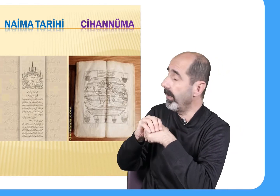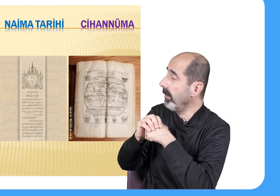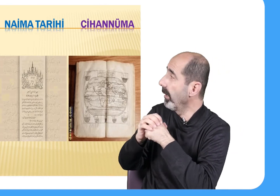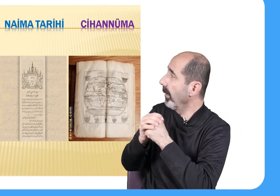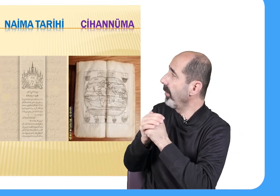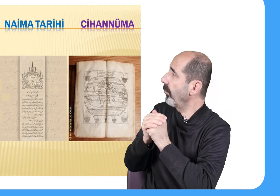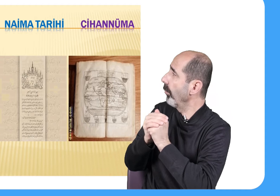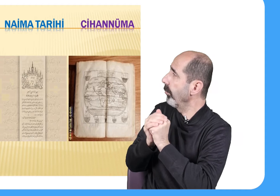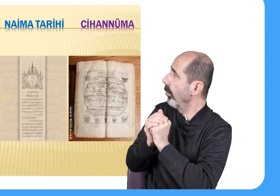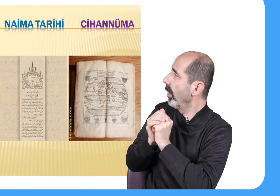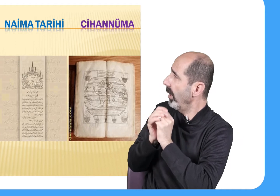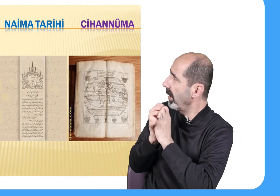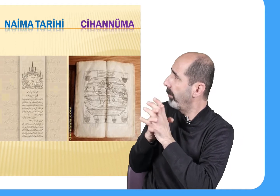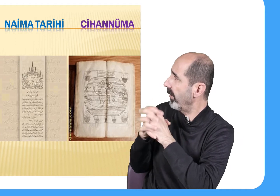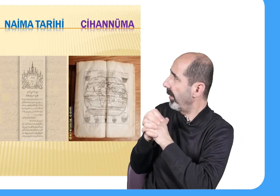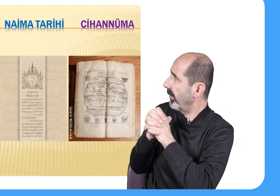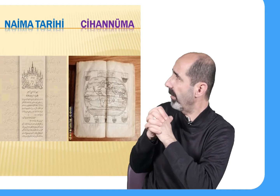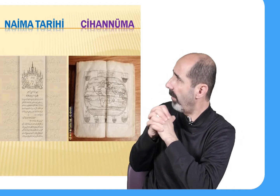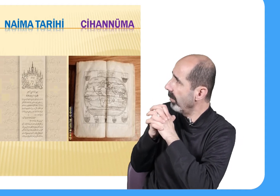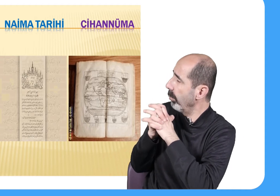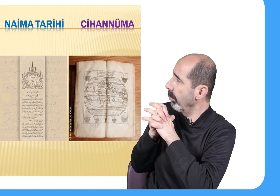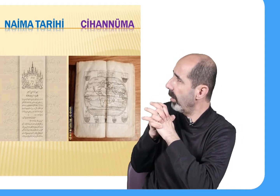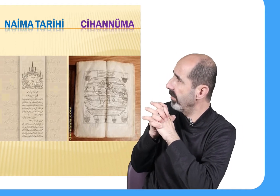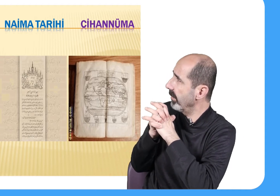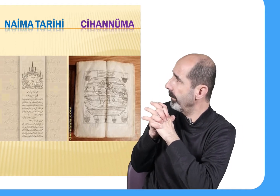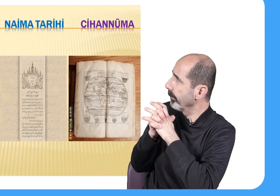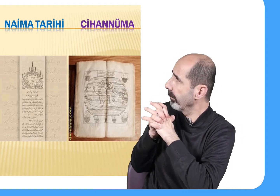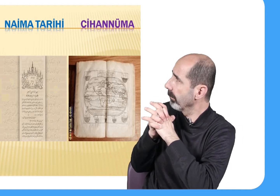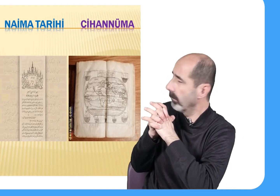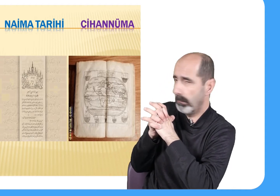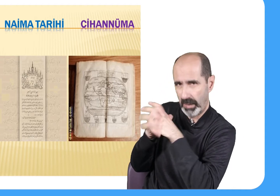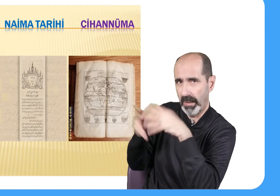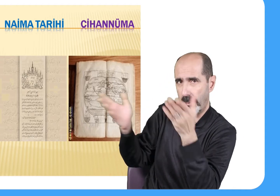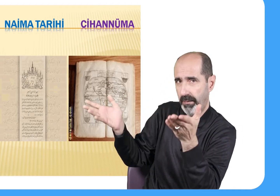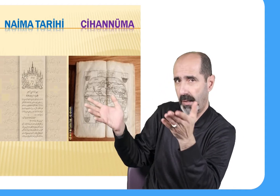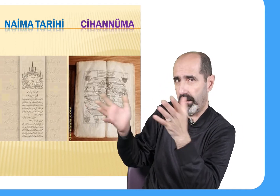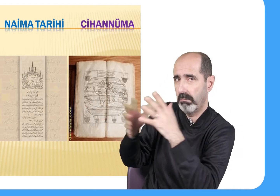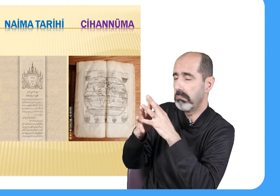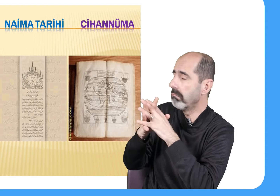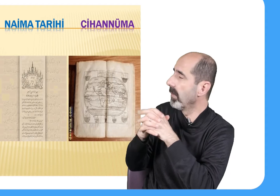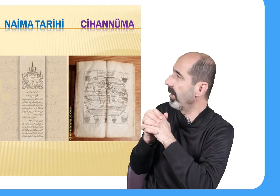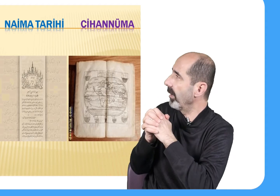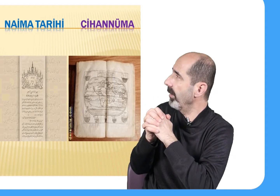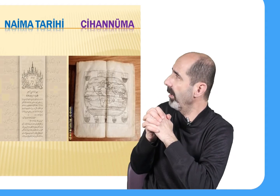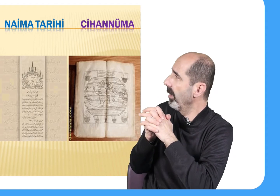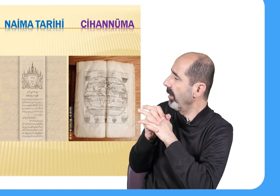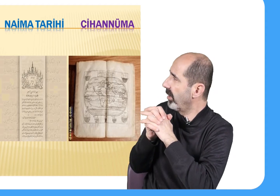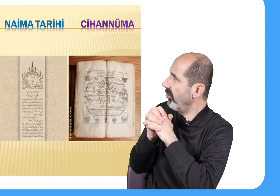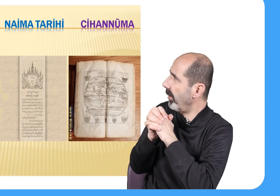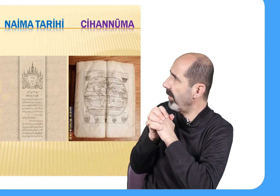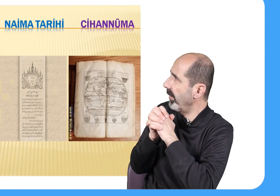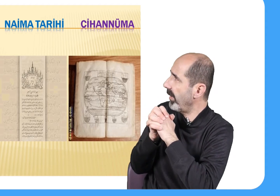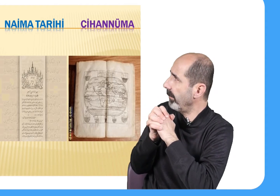Efendi'nin mi sözlü ilk basılan Eser vankulu lügatı dır Bir edebi eser ya de